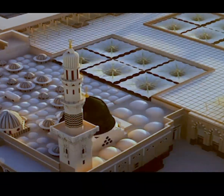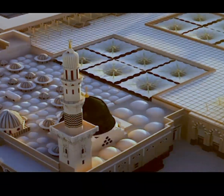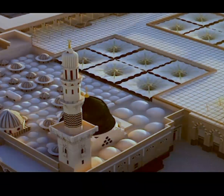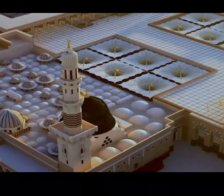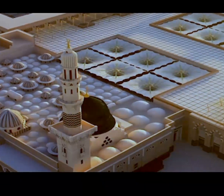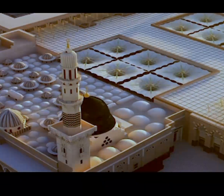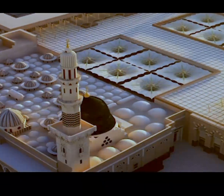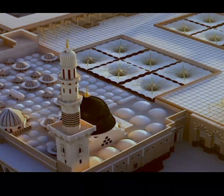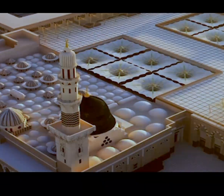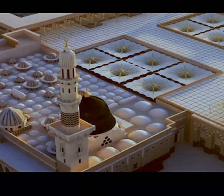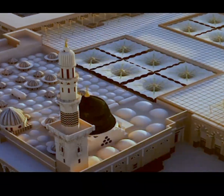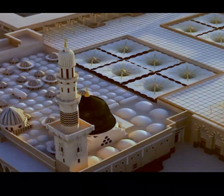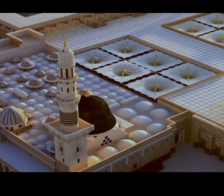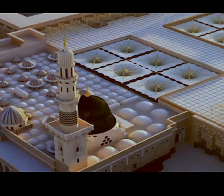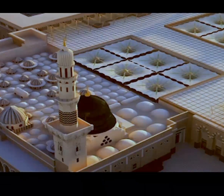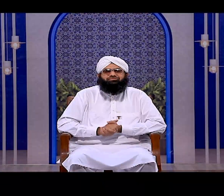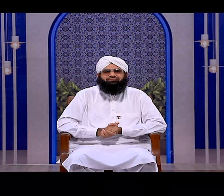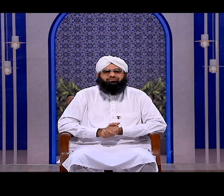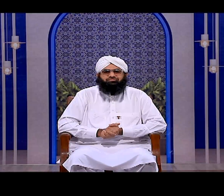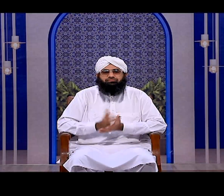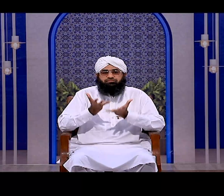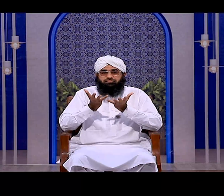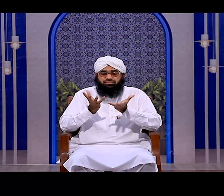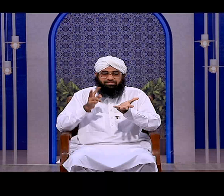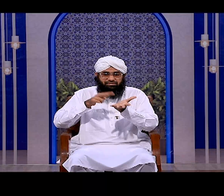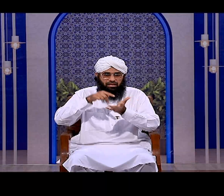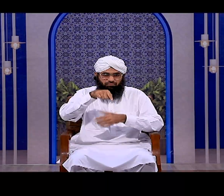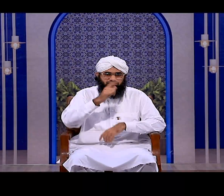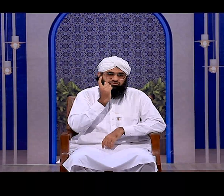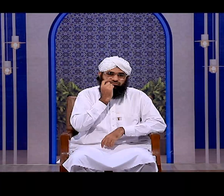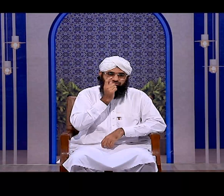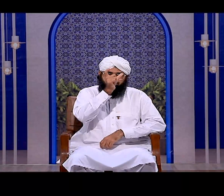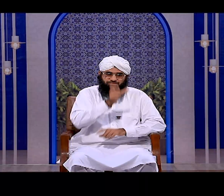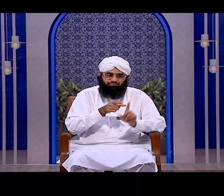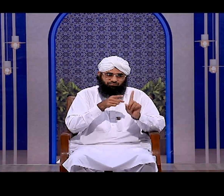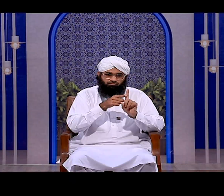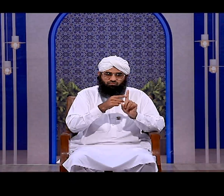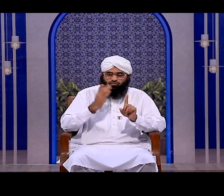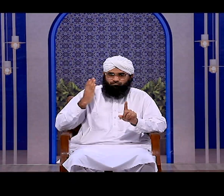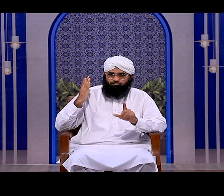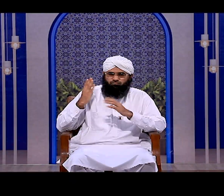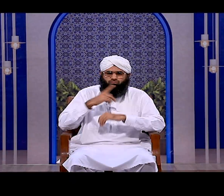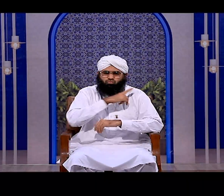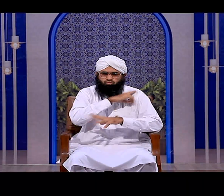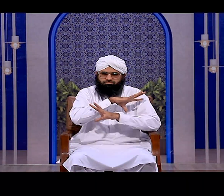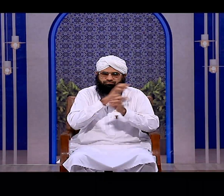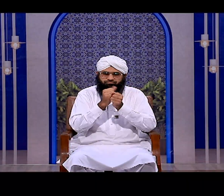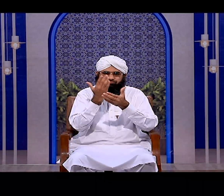اللہ علی محمد۔ روز قیامت ایک شخص کو اس کا اعمال نامہ دیا جائے گا۔ وہ عرض کرے گا،